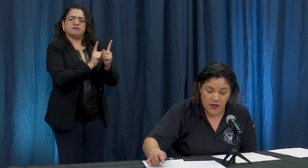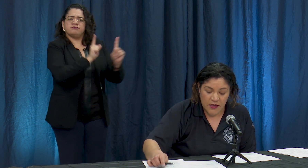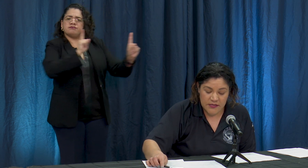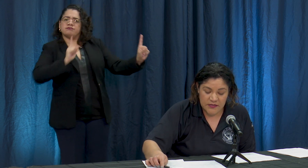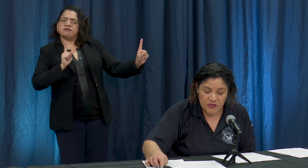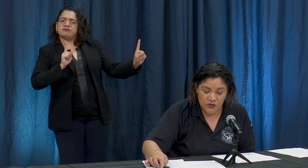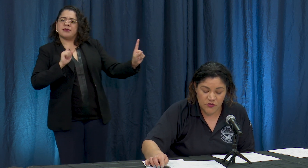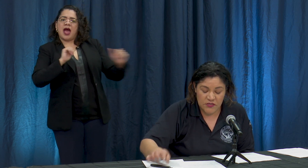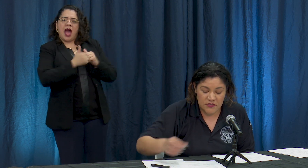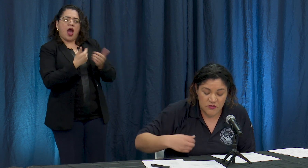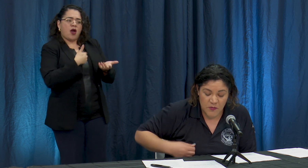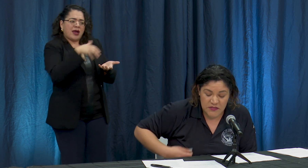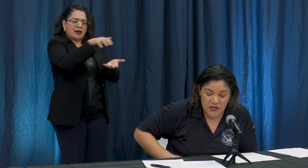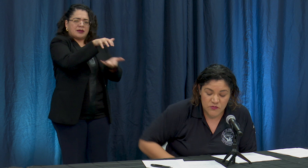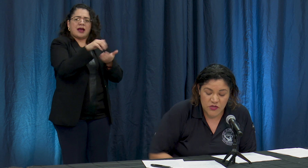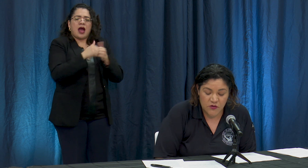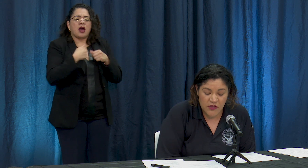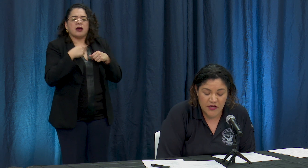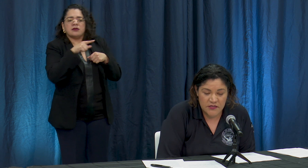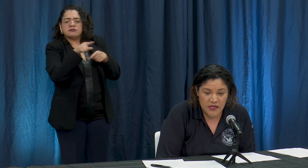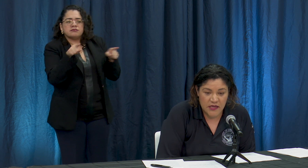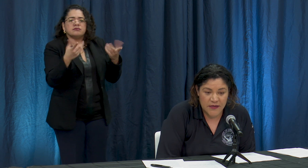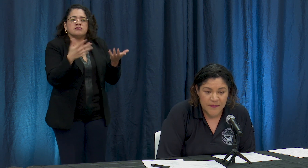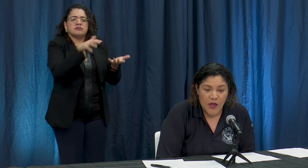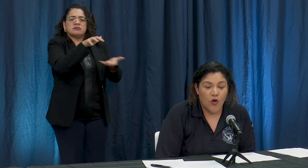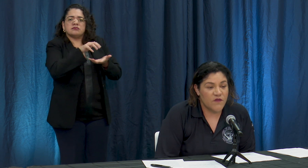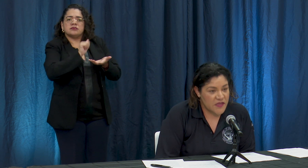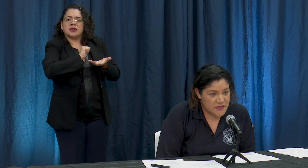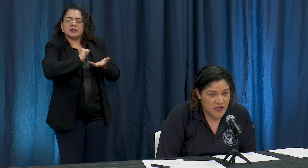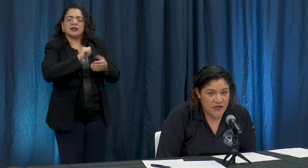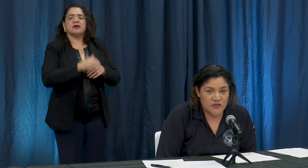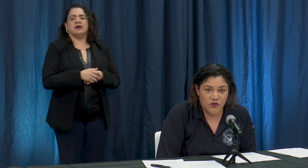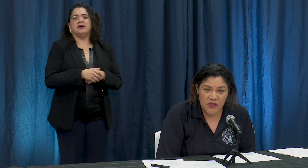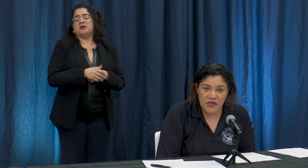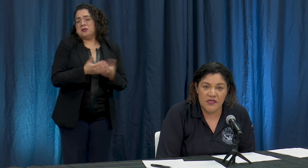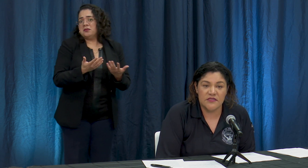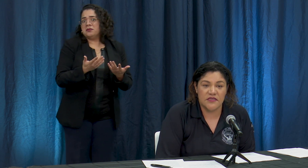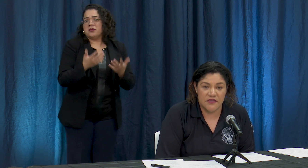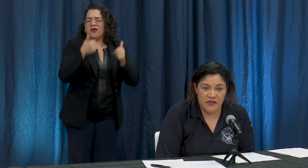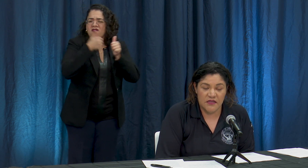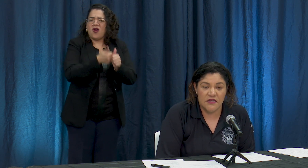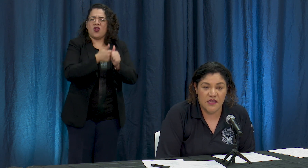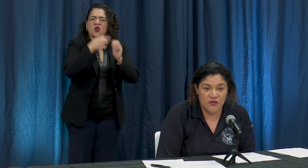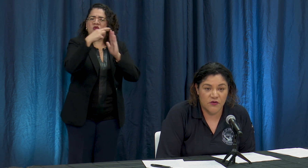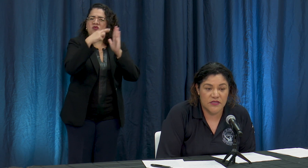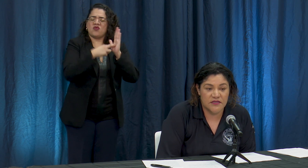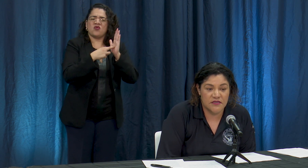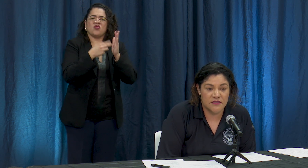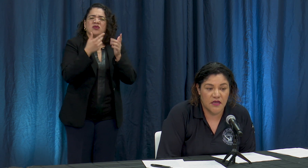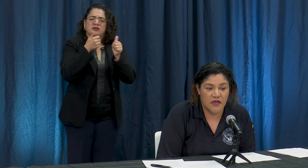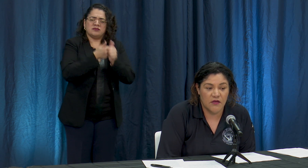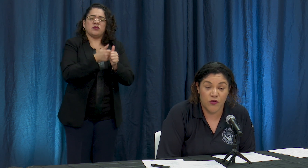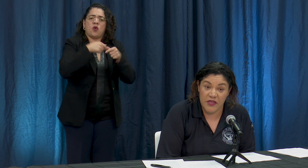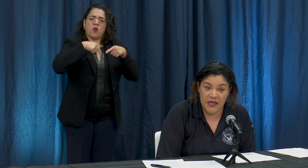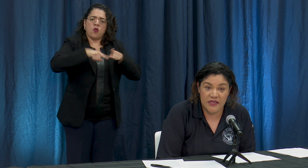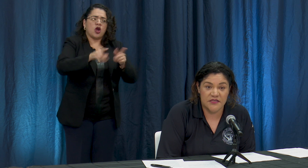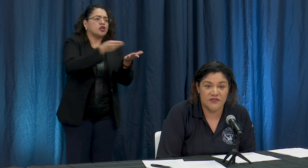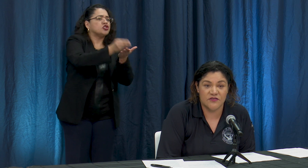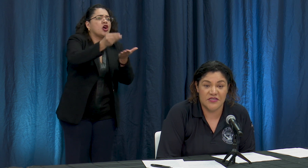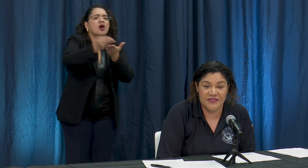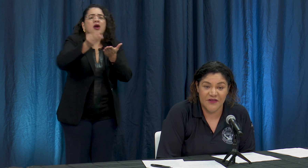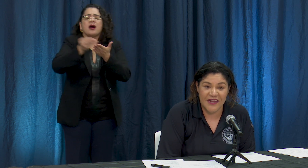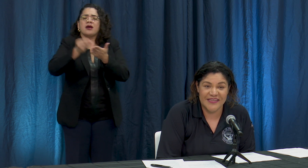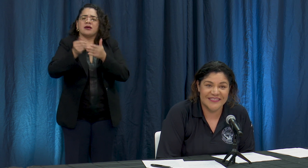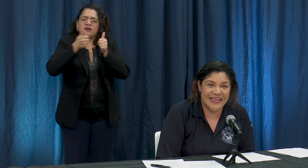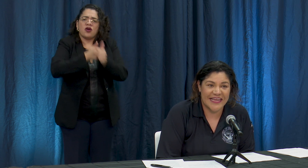futuro. Entonces, nomás queremos recordarles que obedezcan las órdenes que están teniendo estas bodegas y